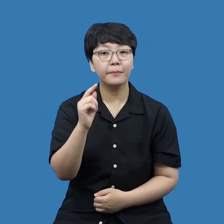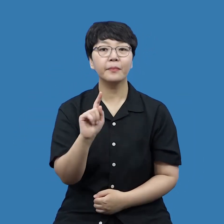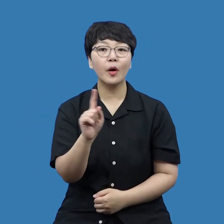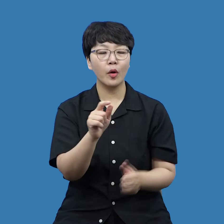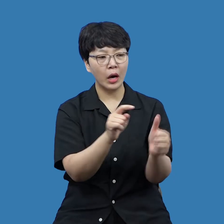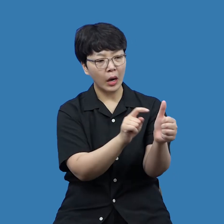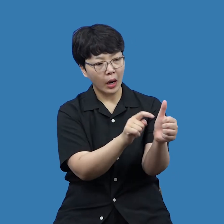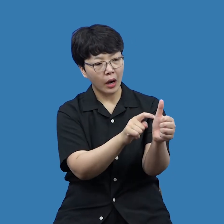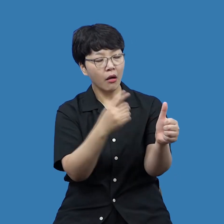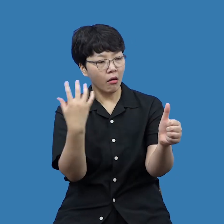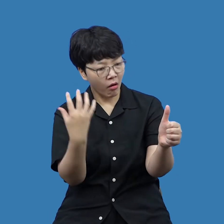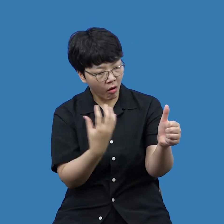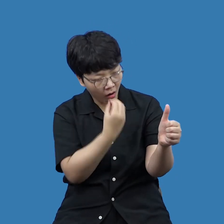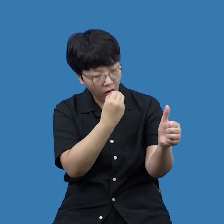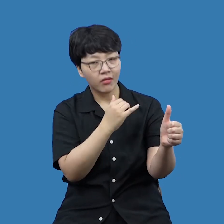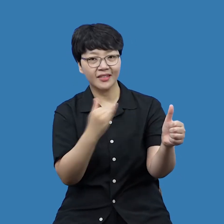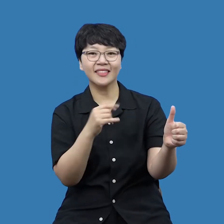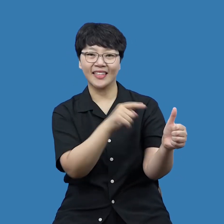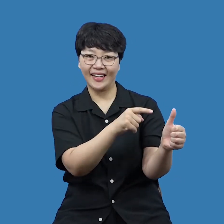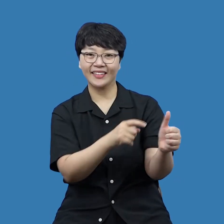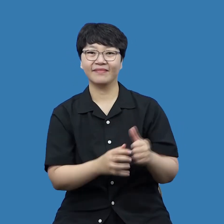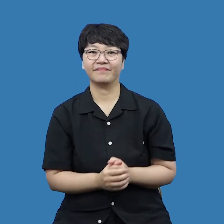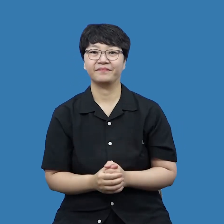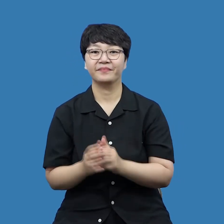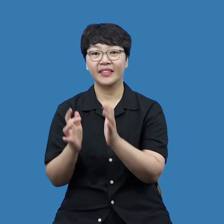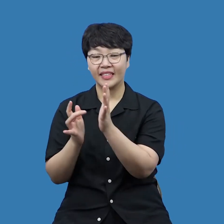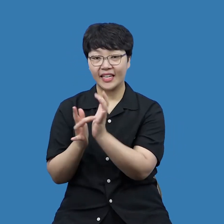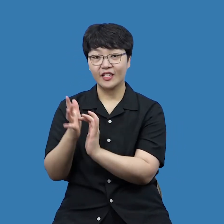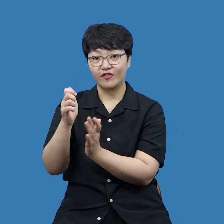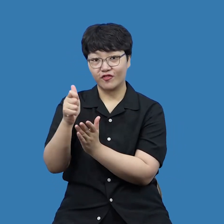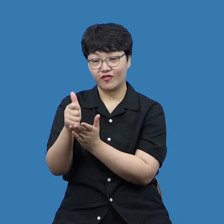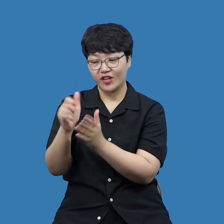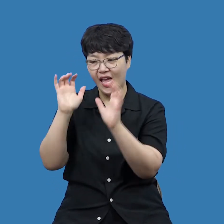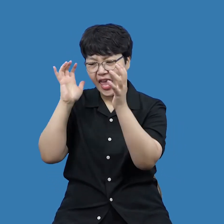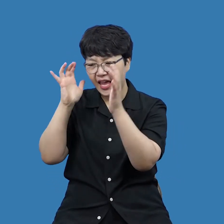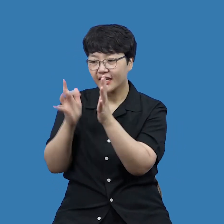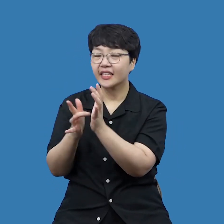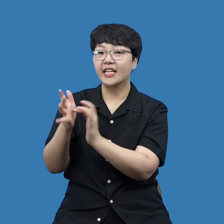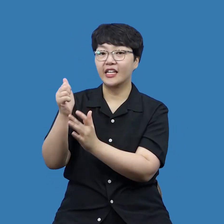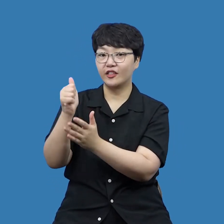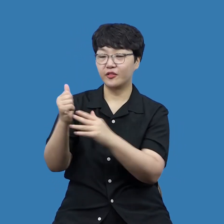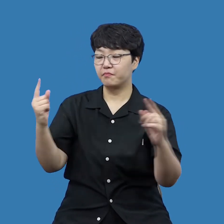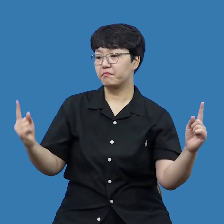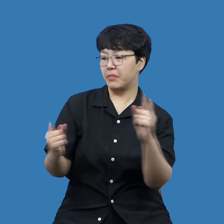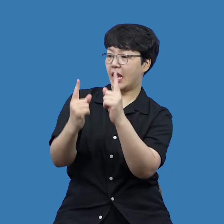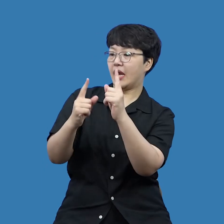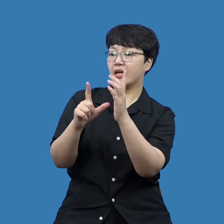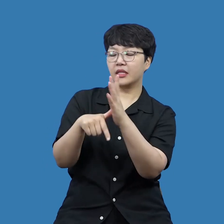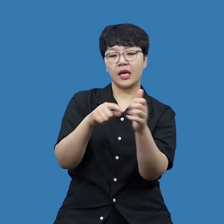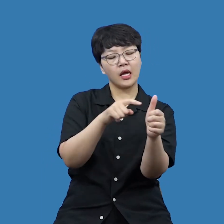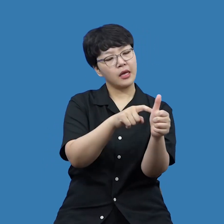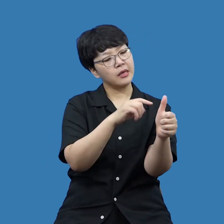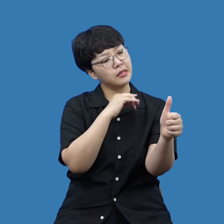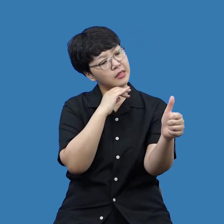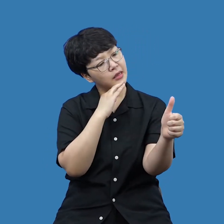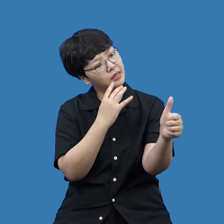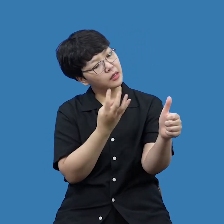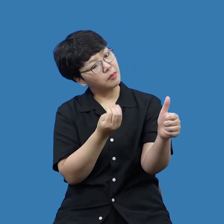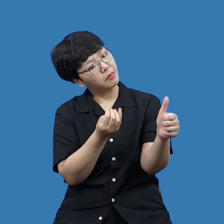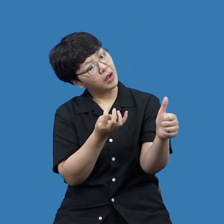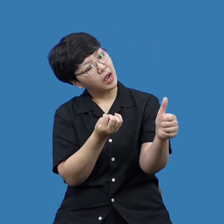경건한 사람이었습니다. 자, 아기 예수를 만났을 때 정확하게 시몬의 나이가 얼마가